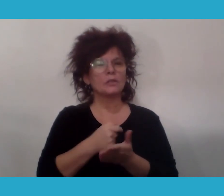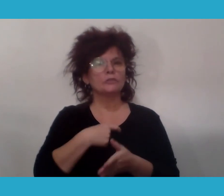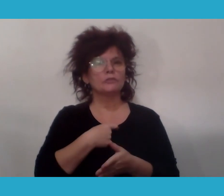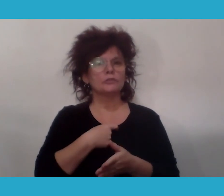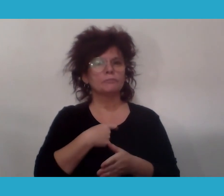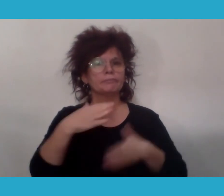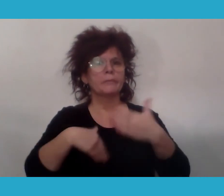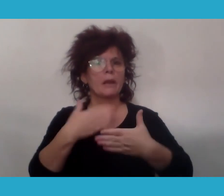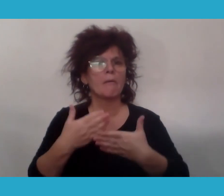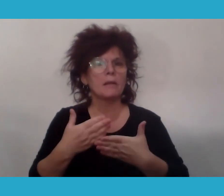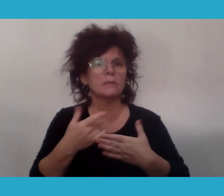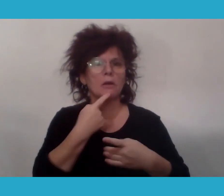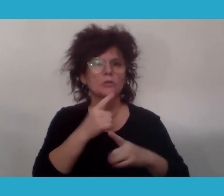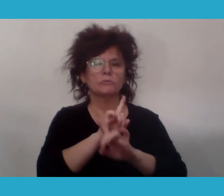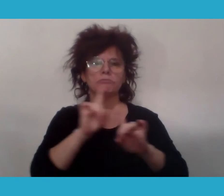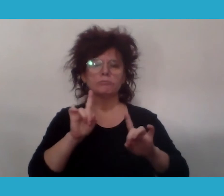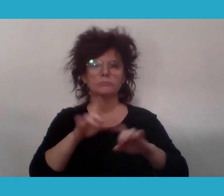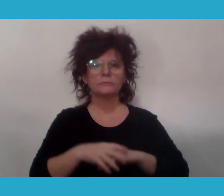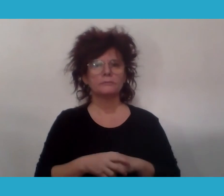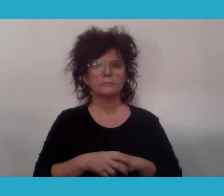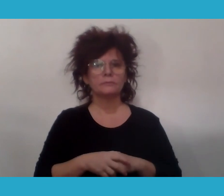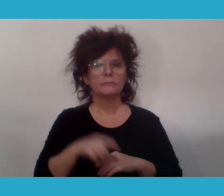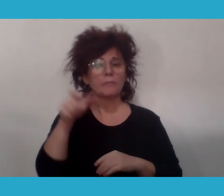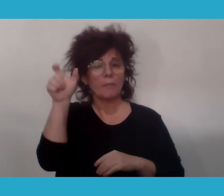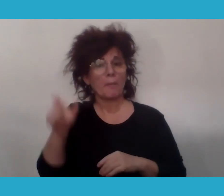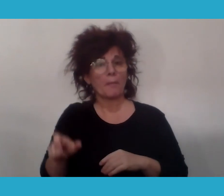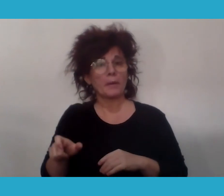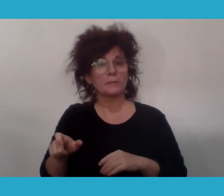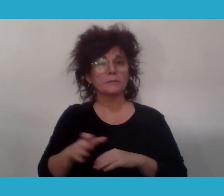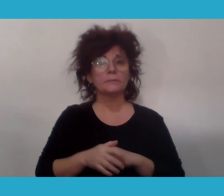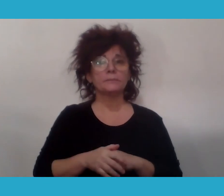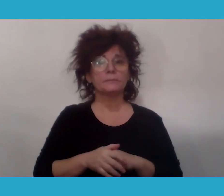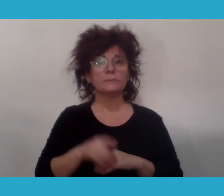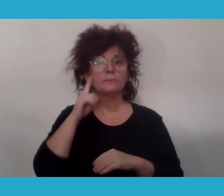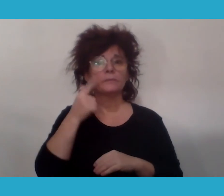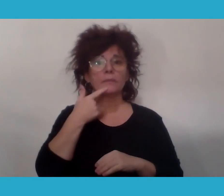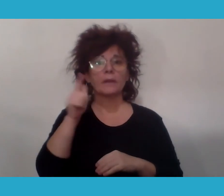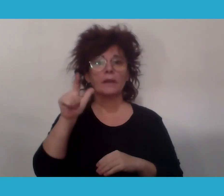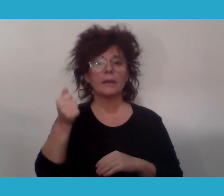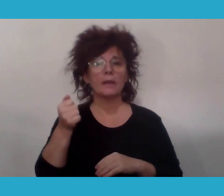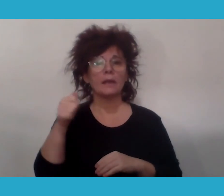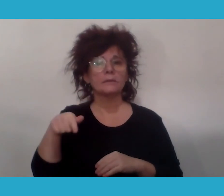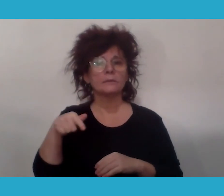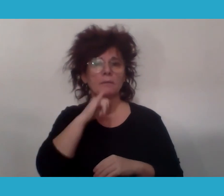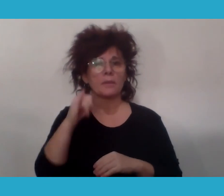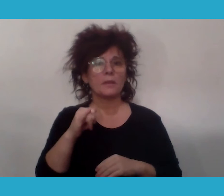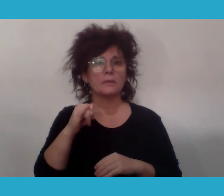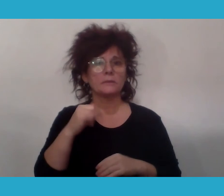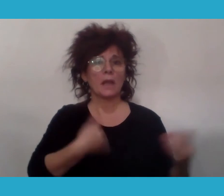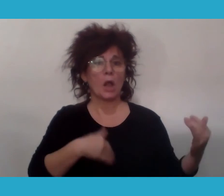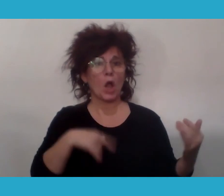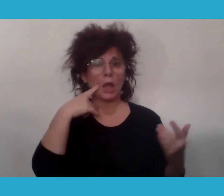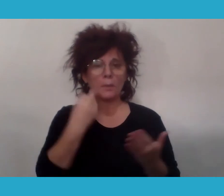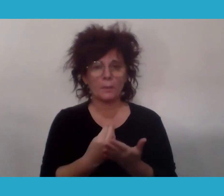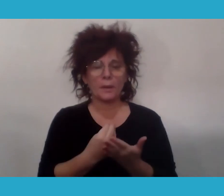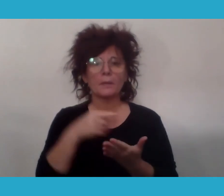un proyecto inconsulto. Toma la palabra a continuación la señora Isla María Eugenia, quien se presenta y dice ser ciudadana de